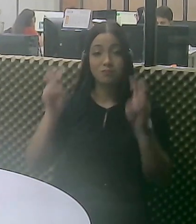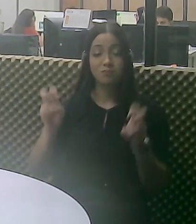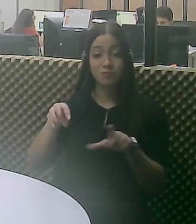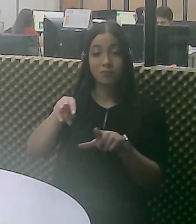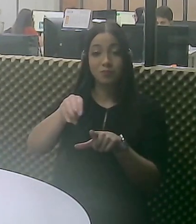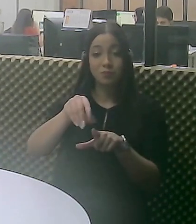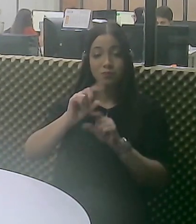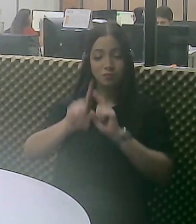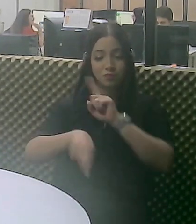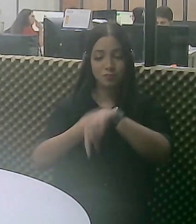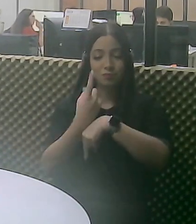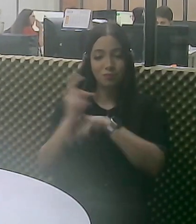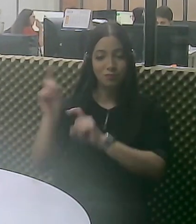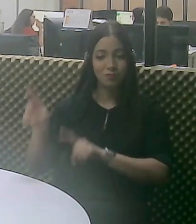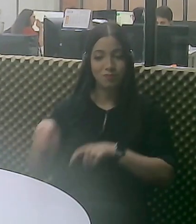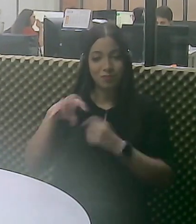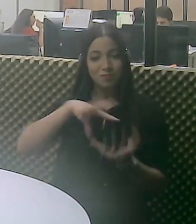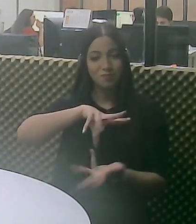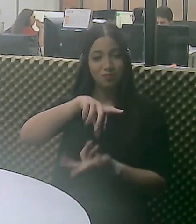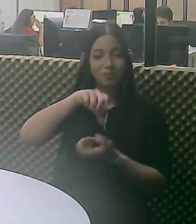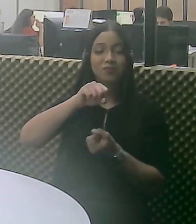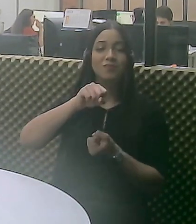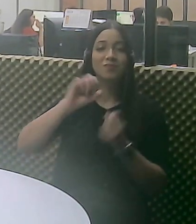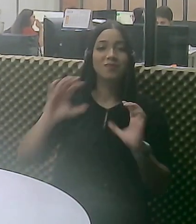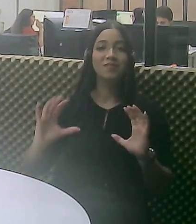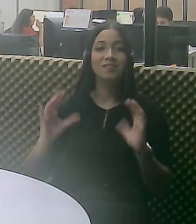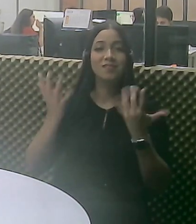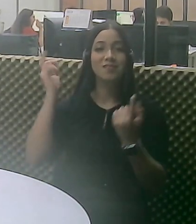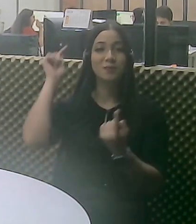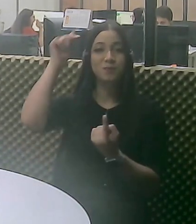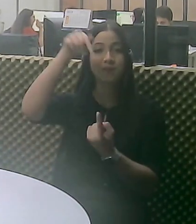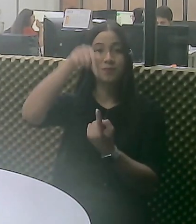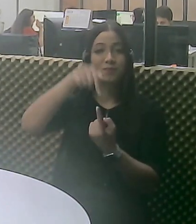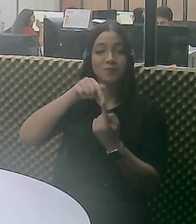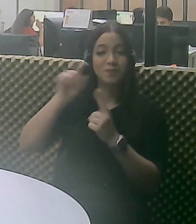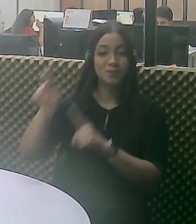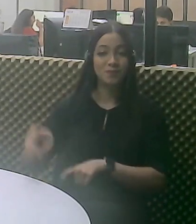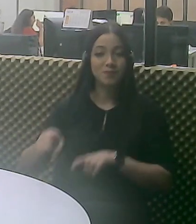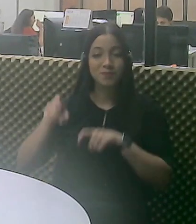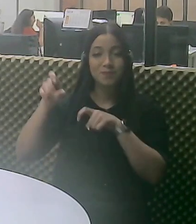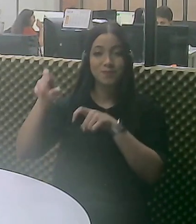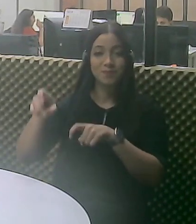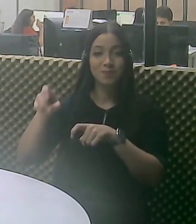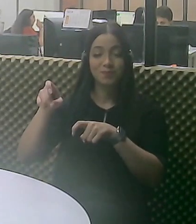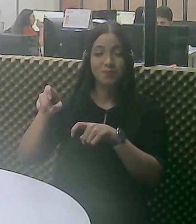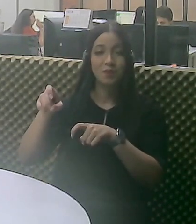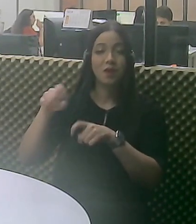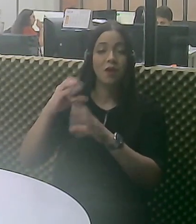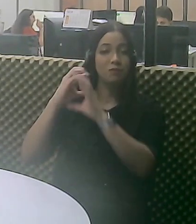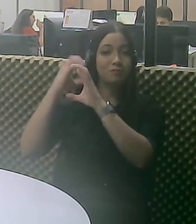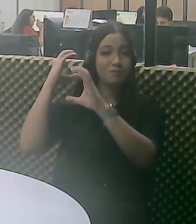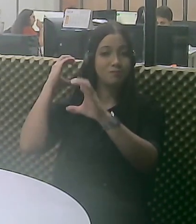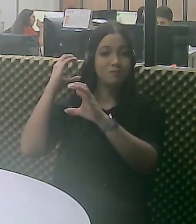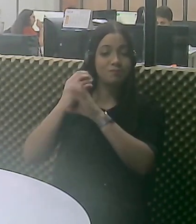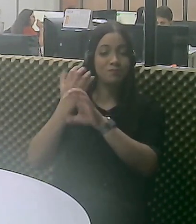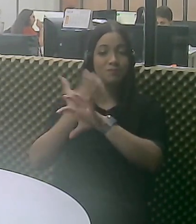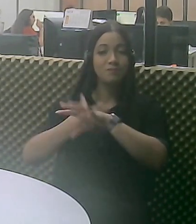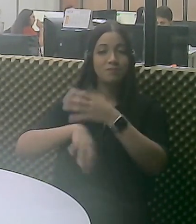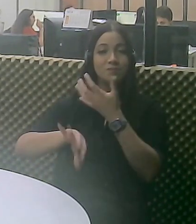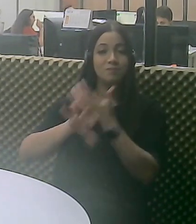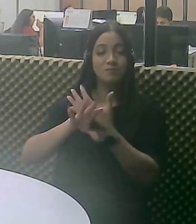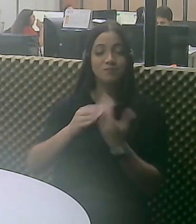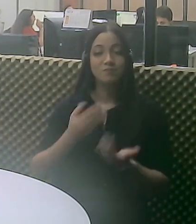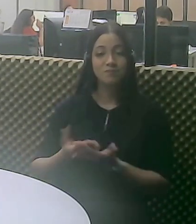Bioinsumos, a revolução do agronegócio sustentável, o evento é destinado a produtores rurais, agrônomos, engenheiros ambientais